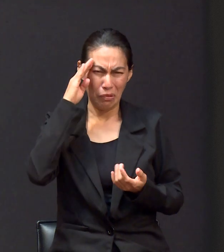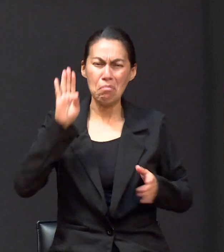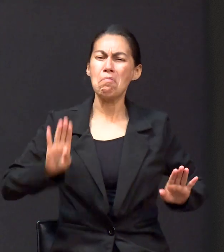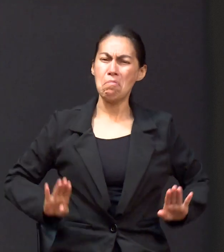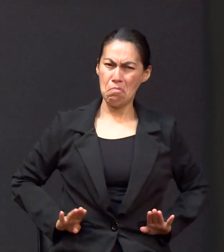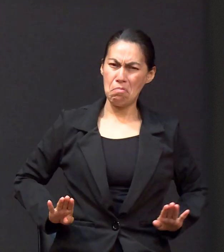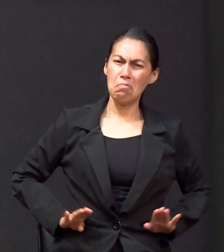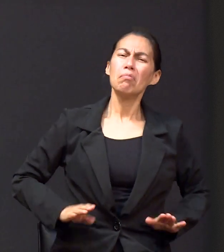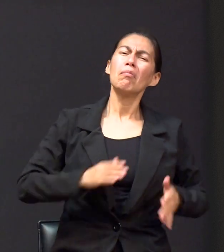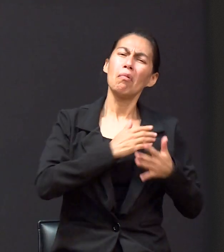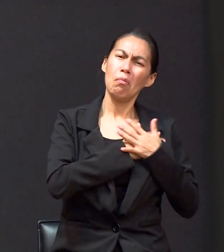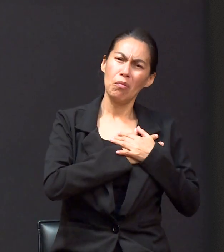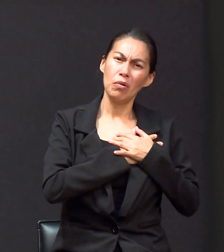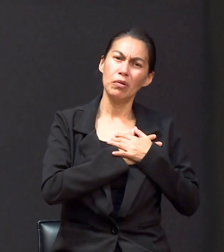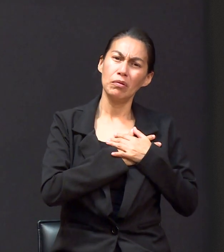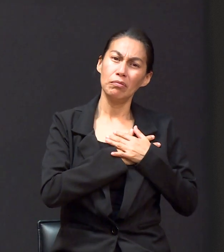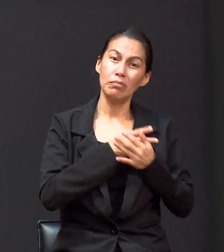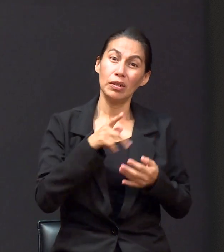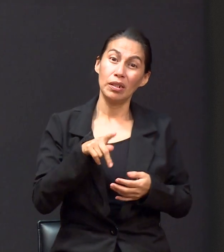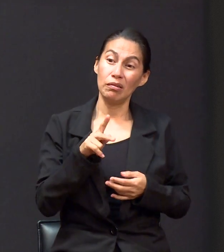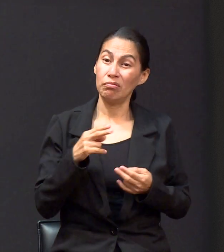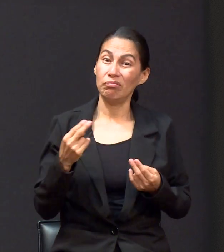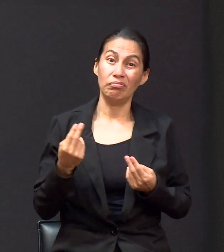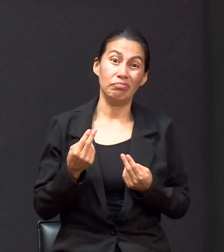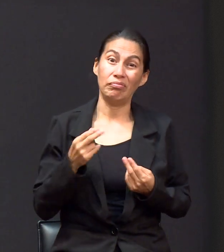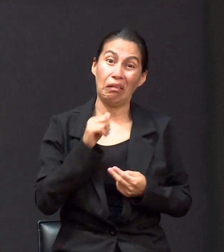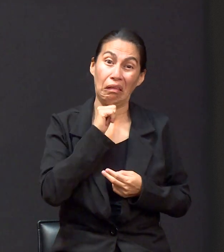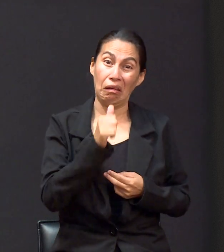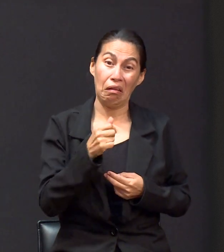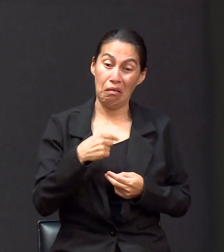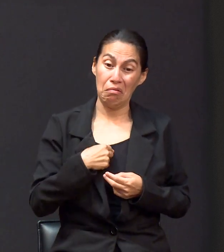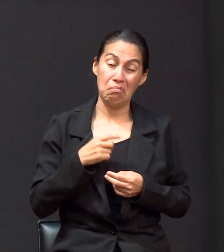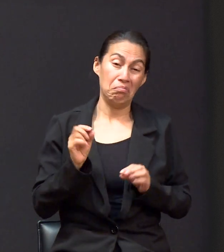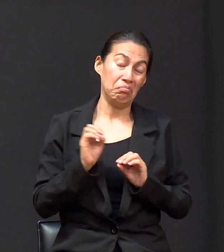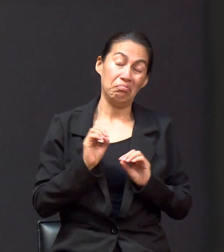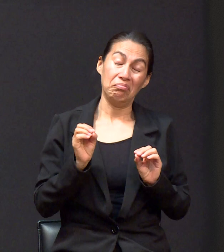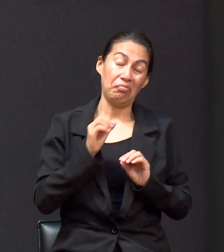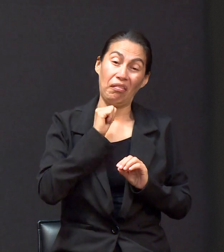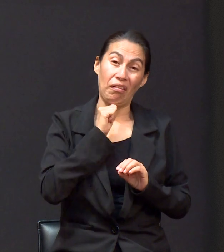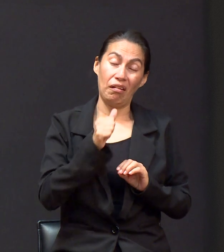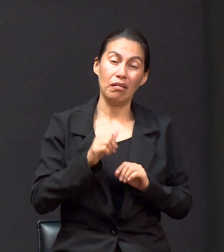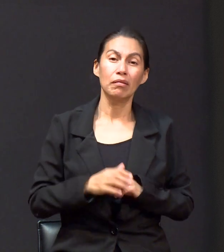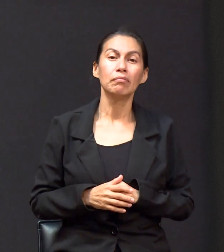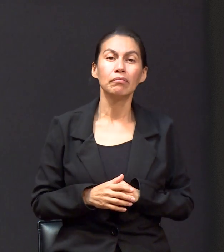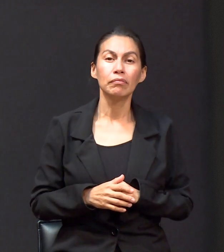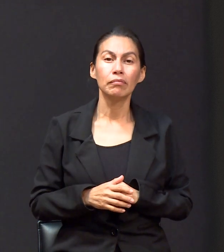piensas que también tú mereces algo de amor, pero ya no hay para ti.